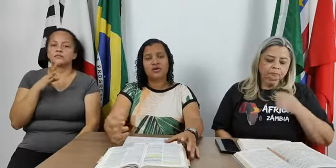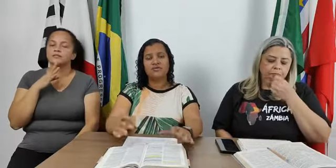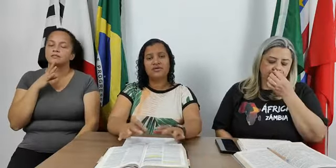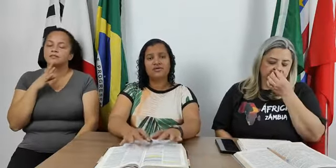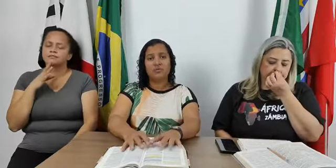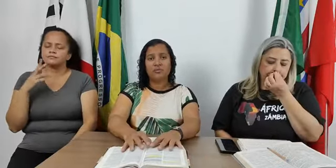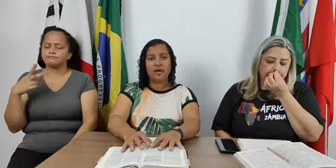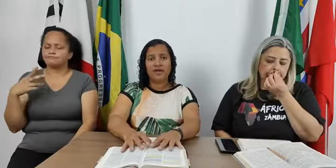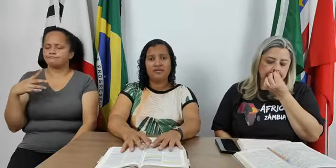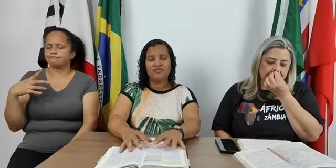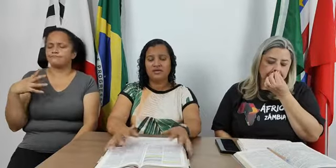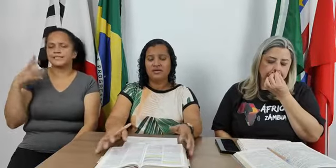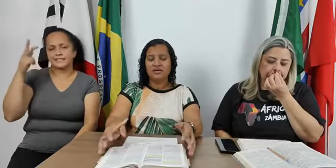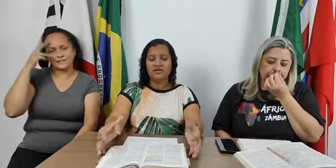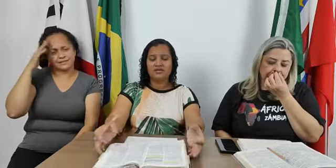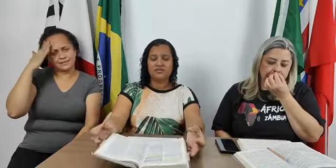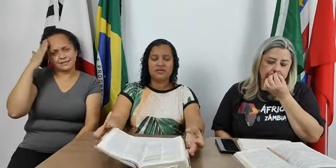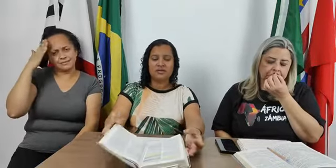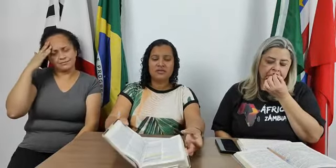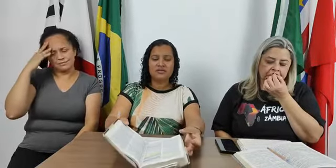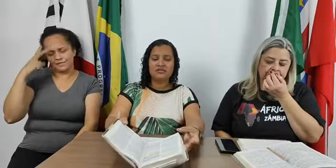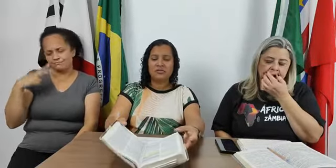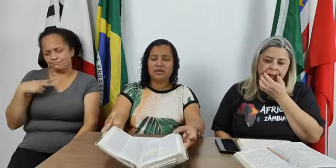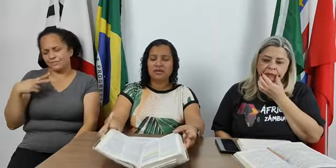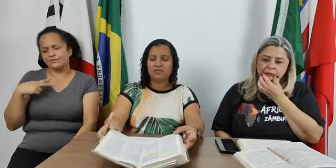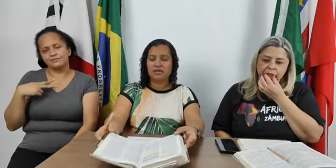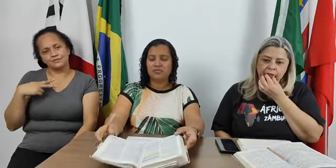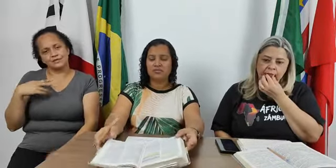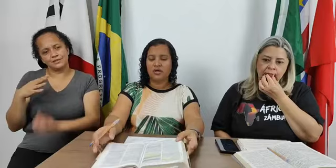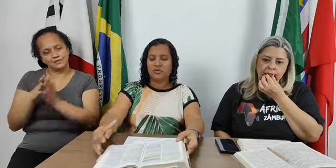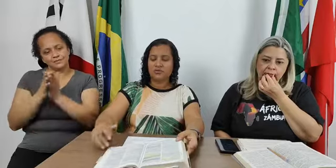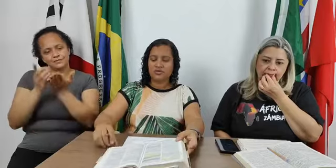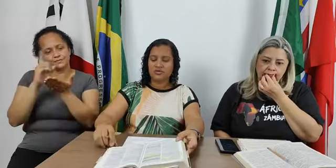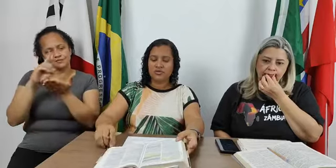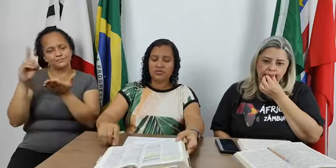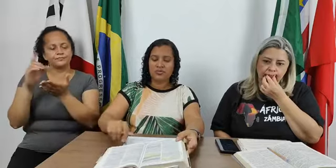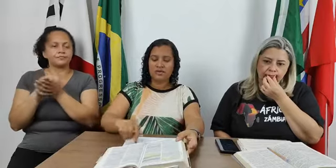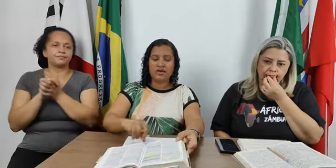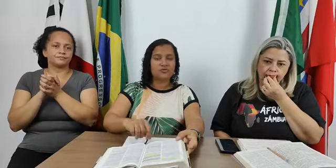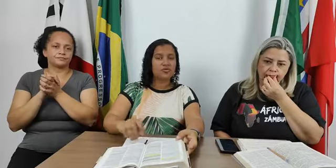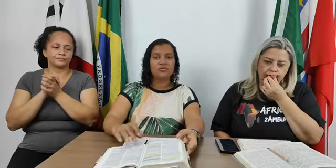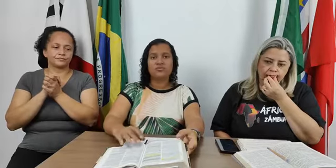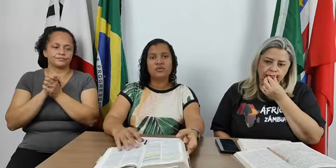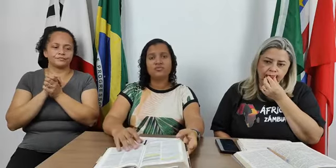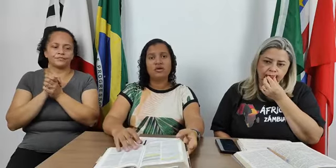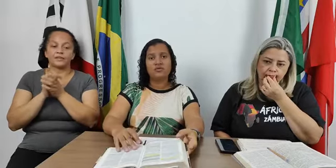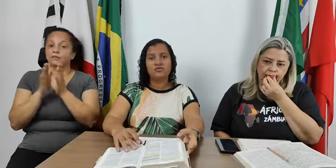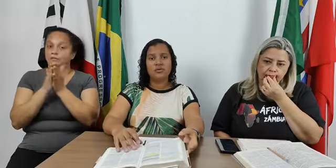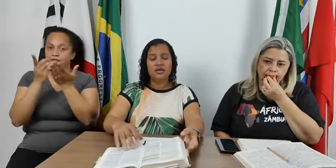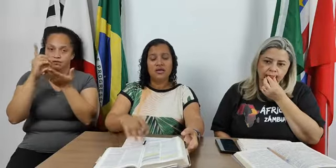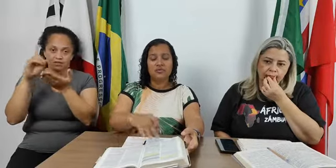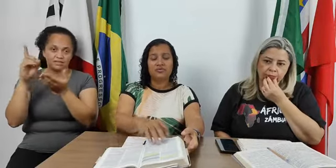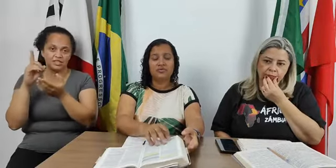só a Ele, mas a sua palavra. Então isso daqui não é, irmãos, para a gente pegar só no domingo, não. É para